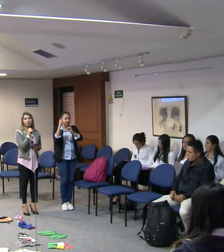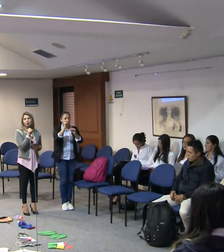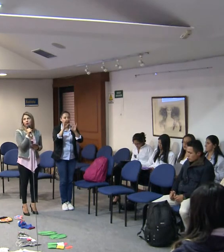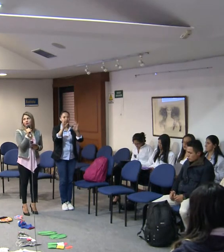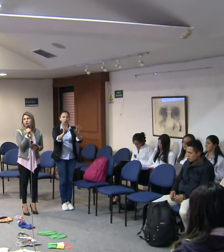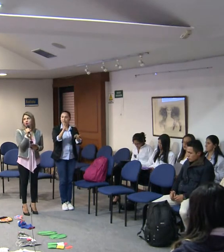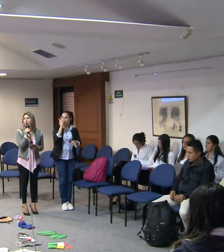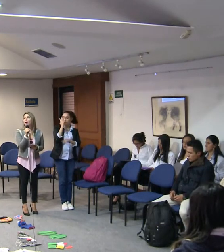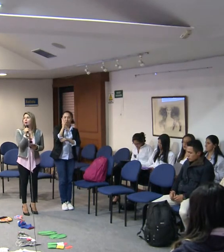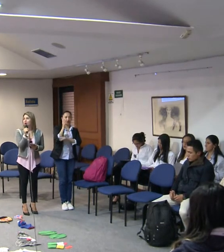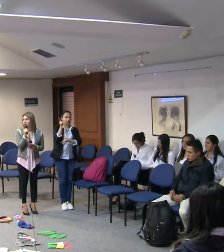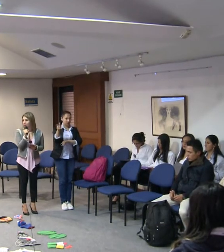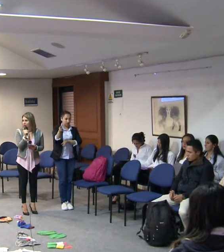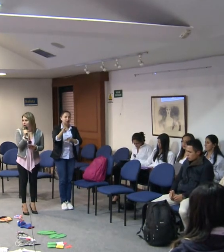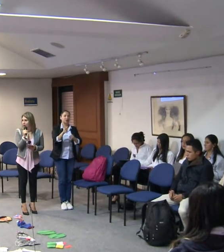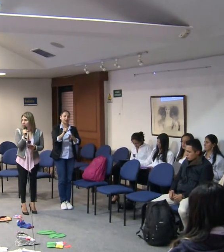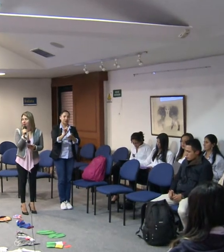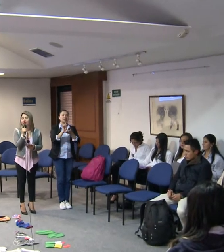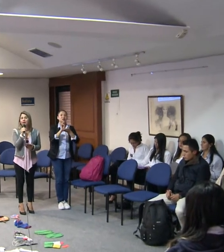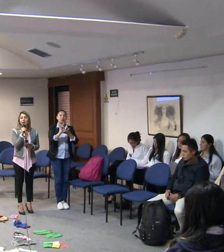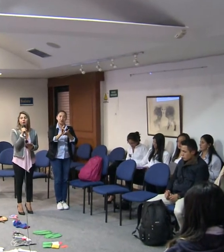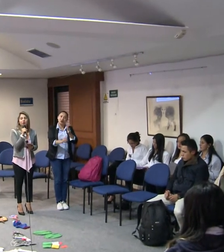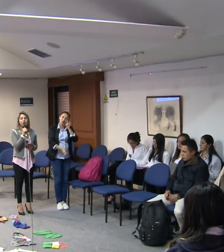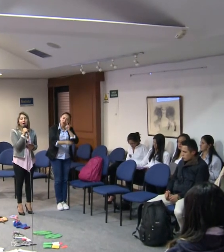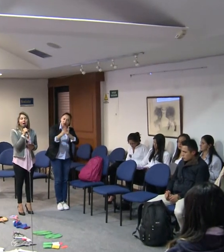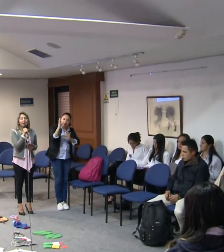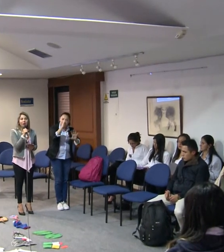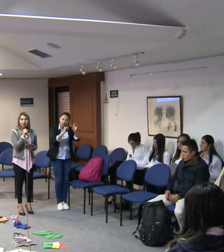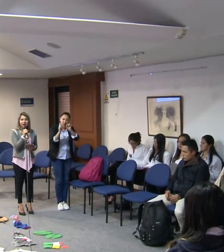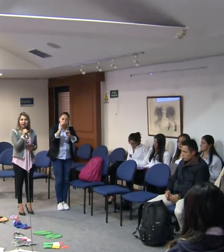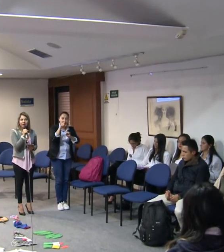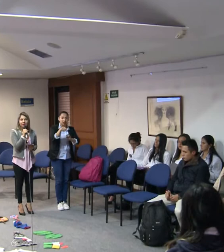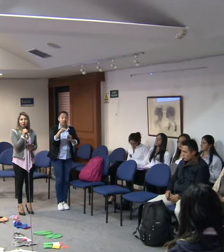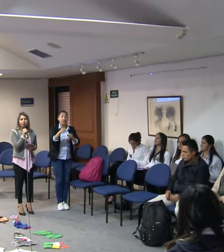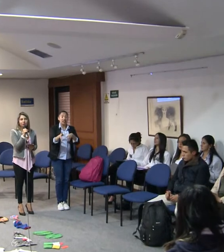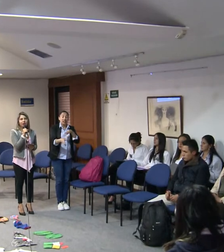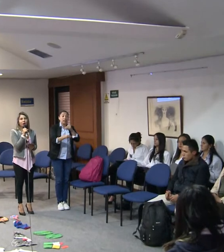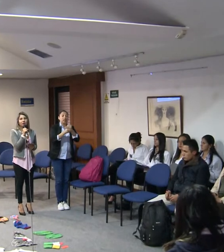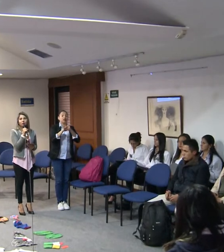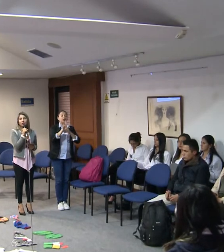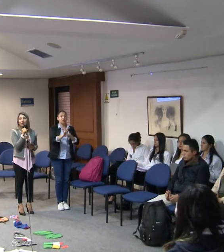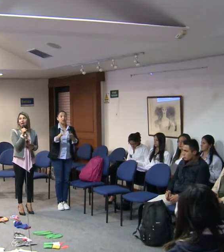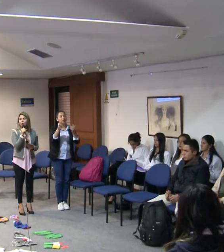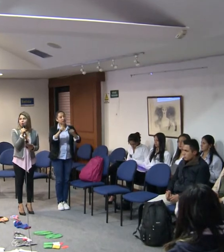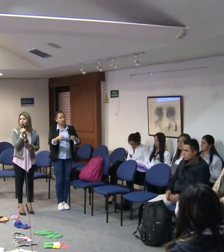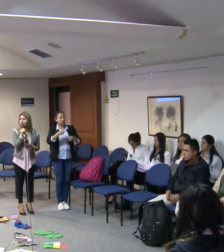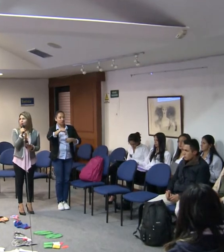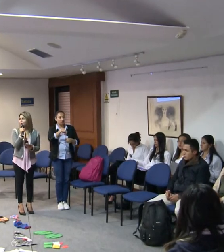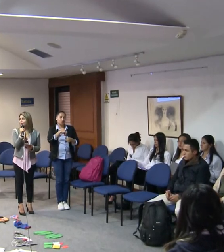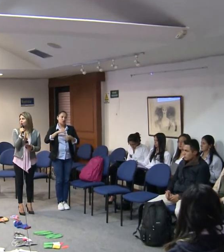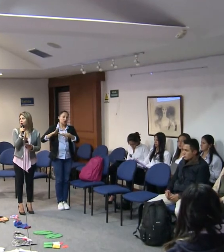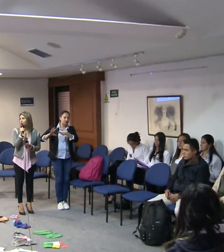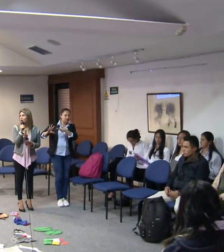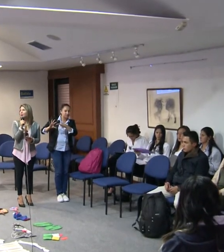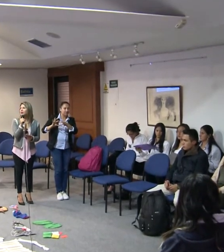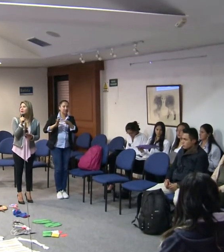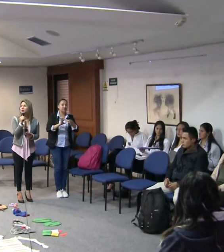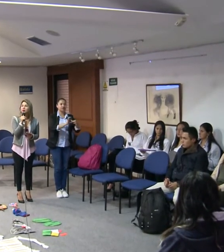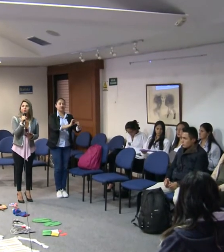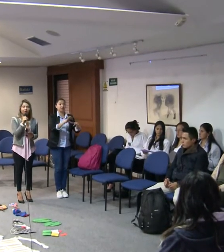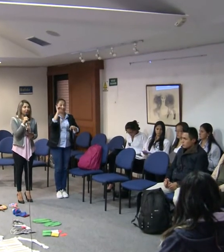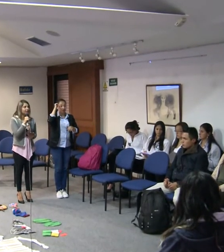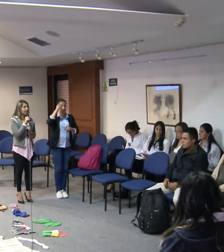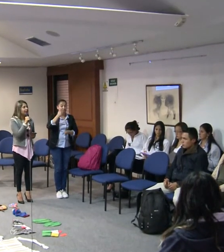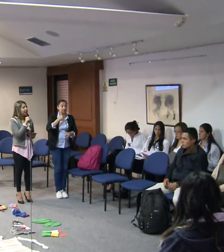de la exposición de estos proyectos pedagógicos investigativos, pero además de esto, que lo vayamos hilando un poco porque recordemos que a partir